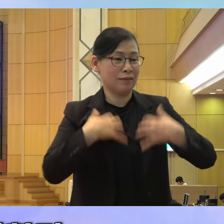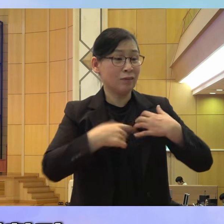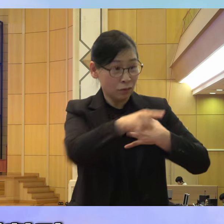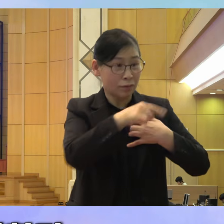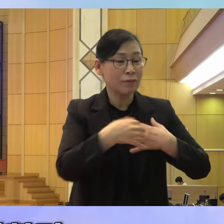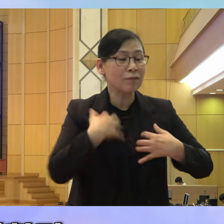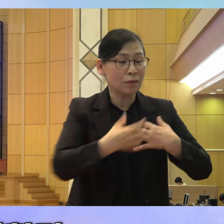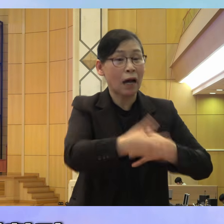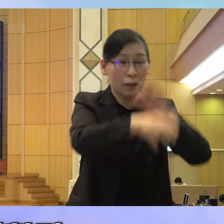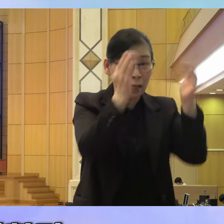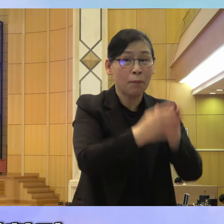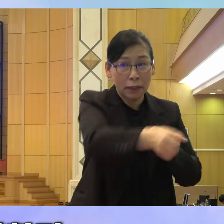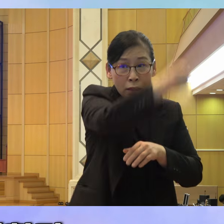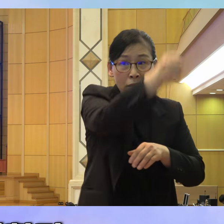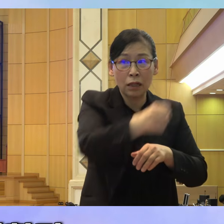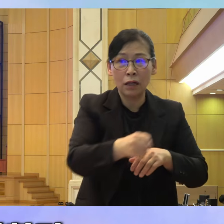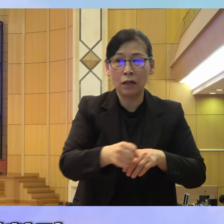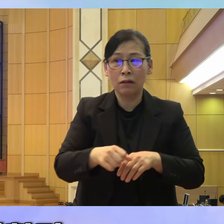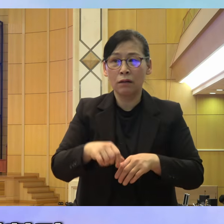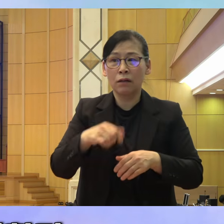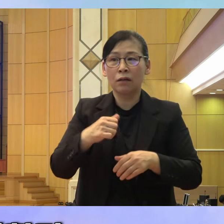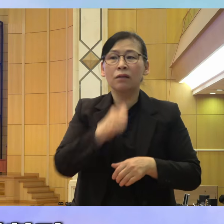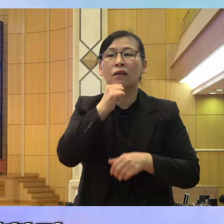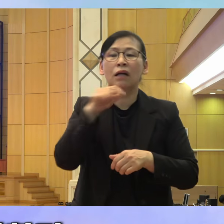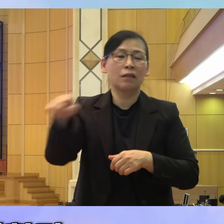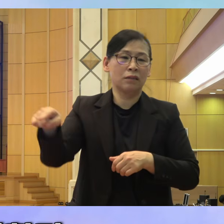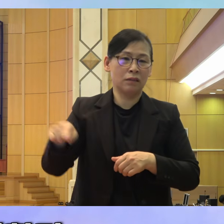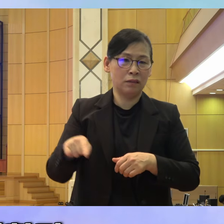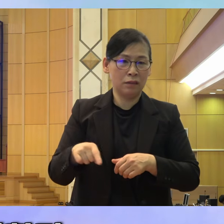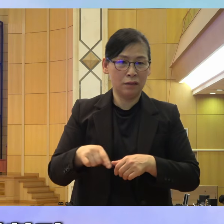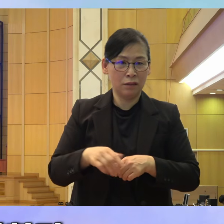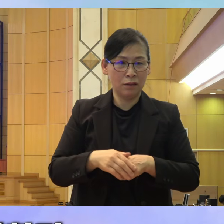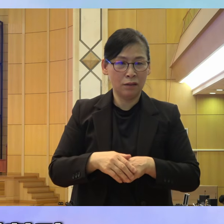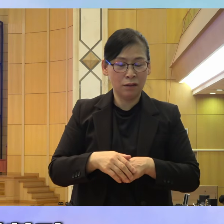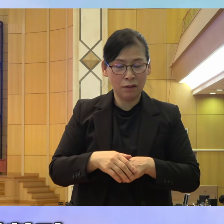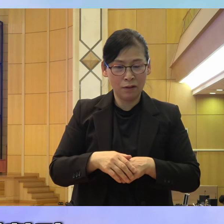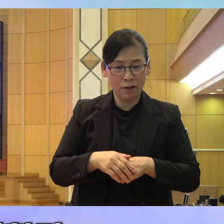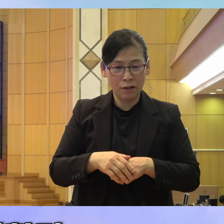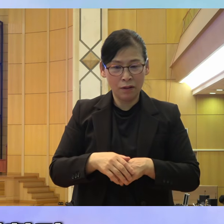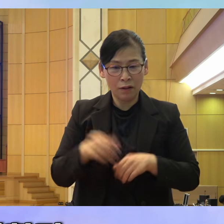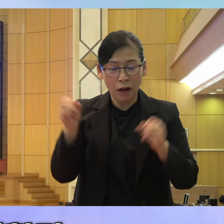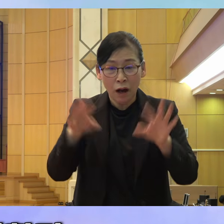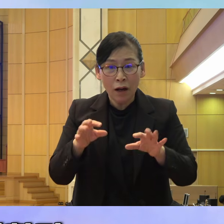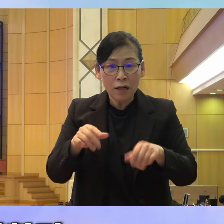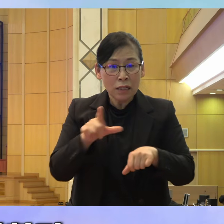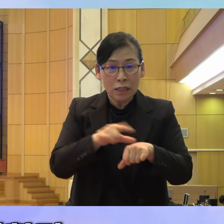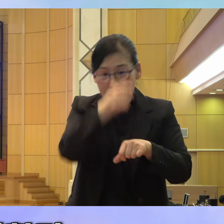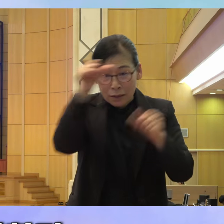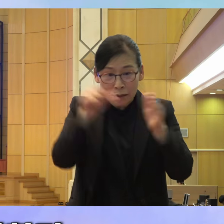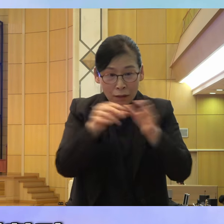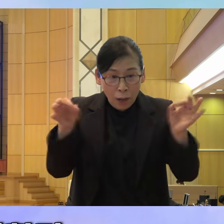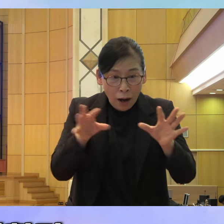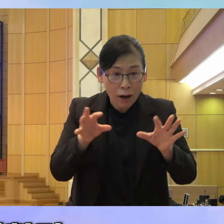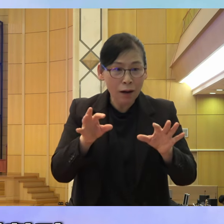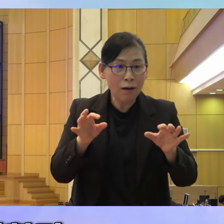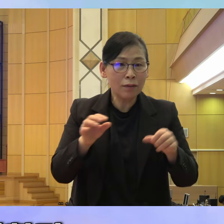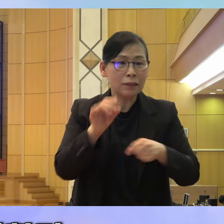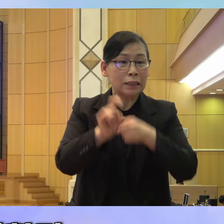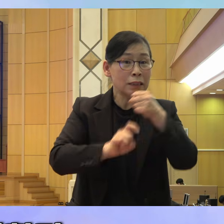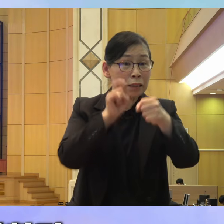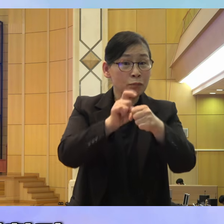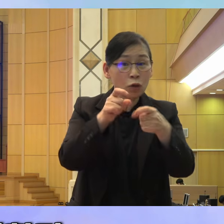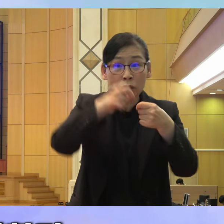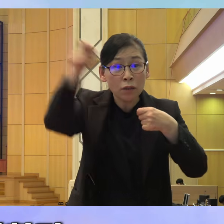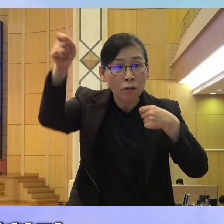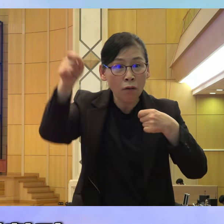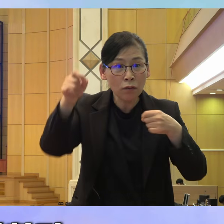인생살이는요, 인생은요 짧아요. 짧아. 하면 10년, 하면 10년.